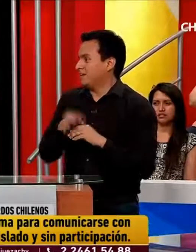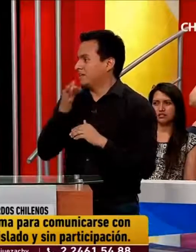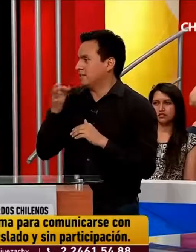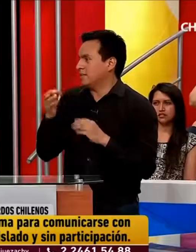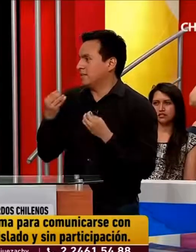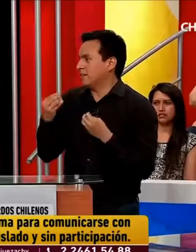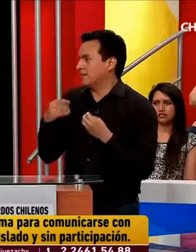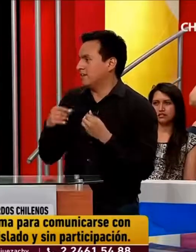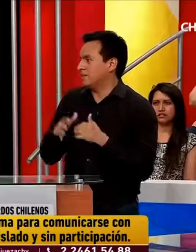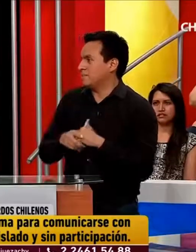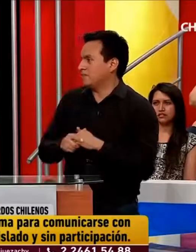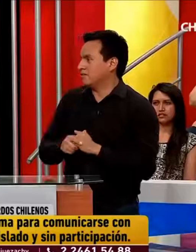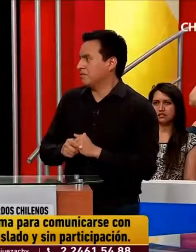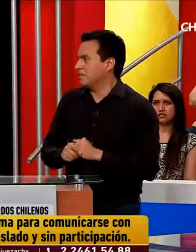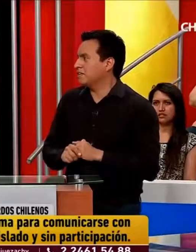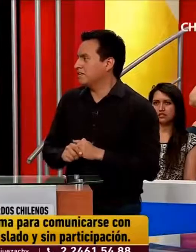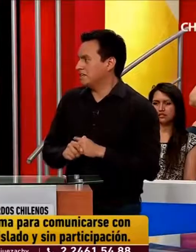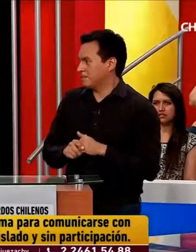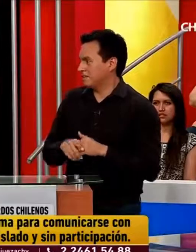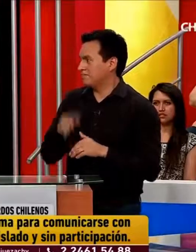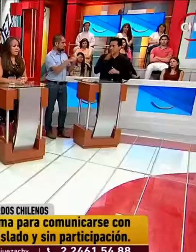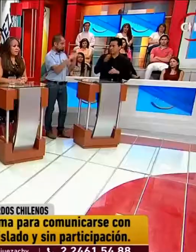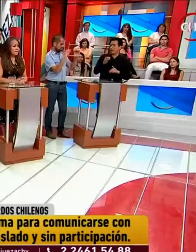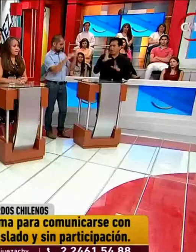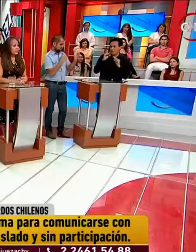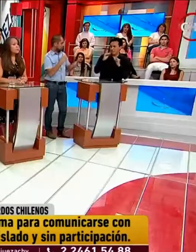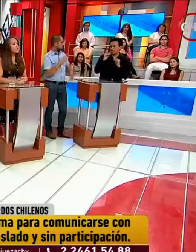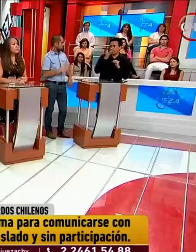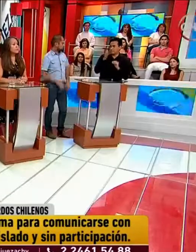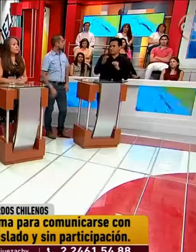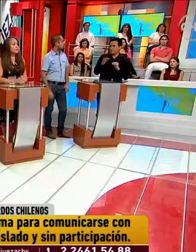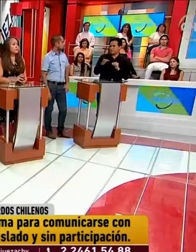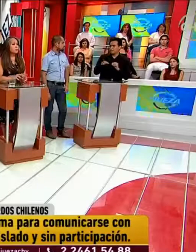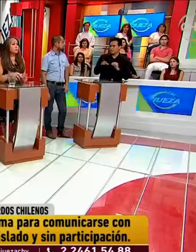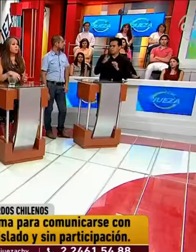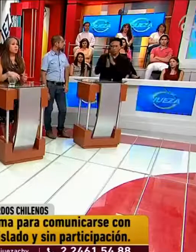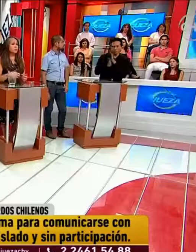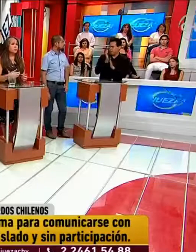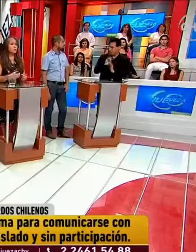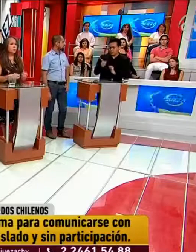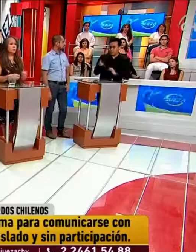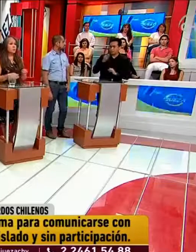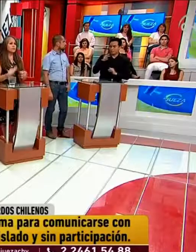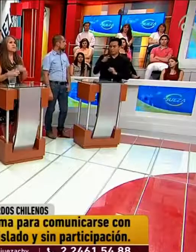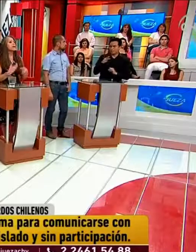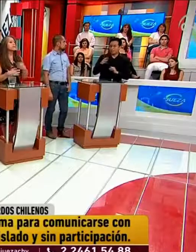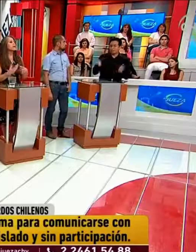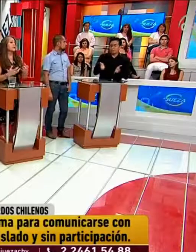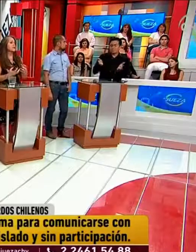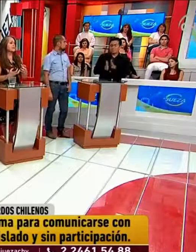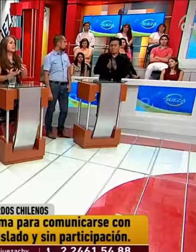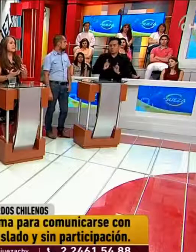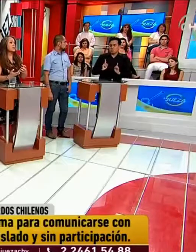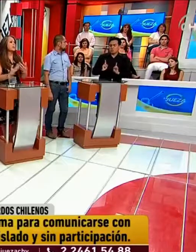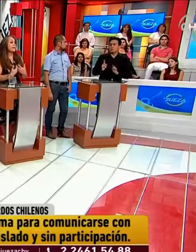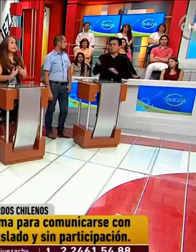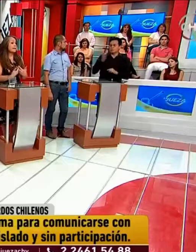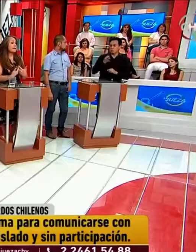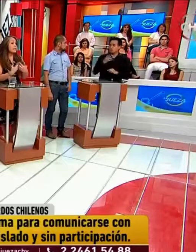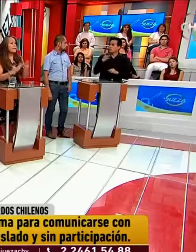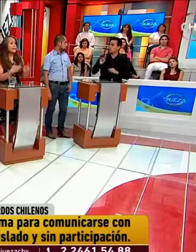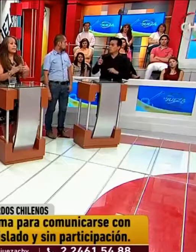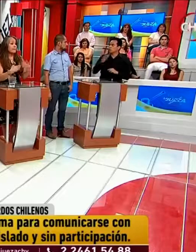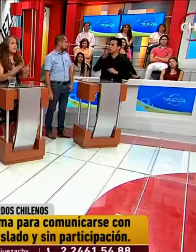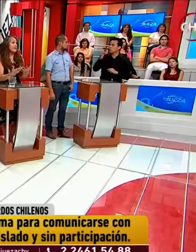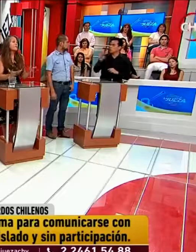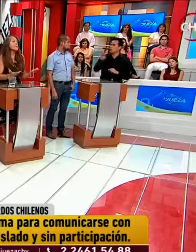que mi mamá siempre me dijo que había que hablarle, no señas, no estimular el lenguaje de las señas, sino que hablarle,